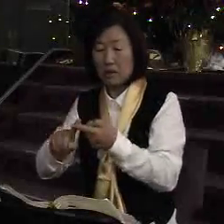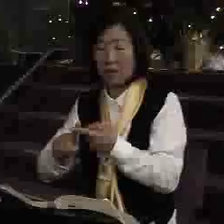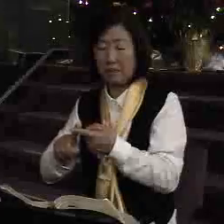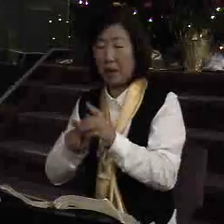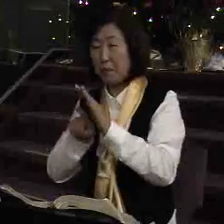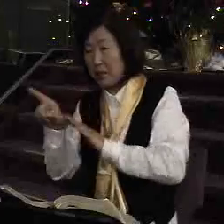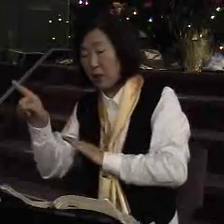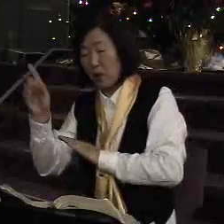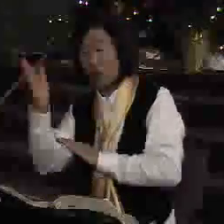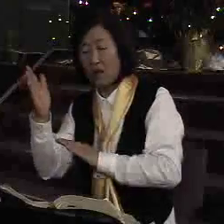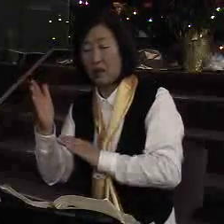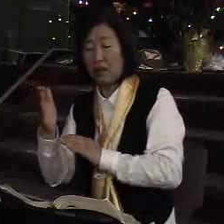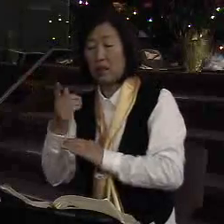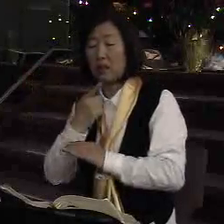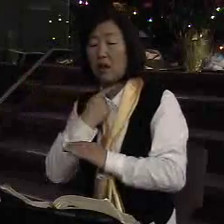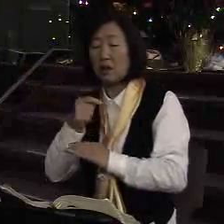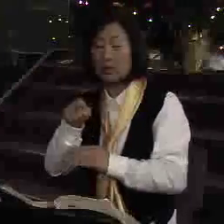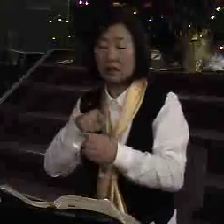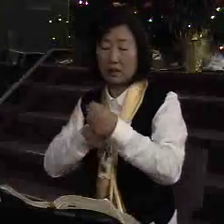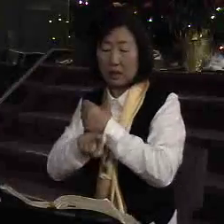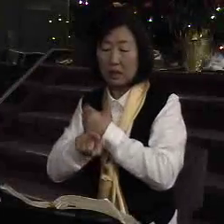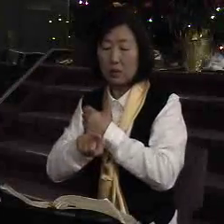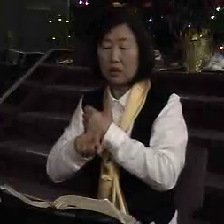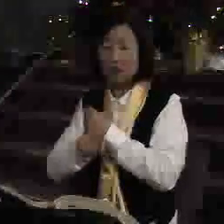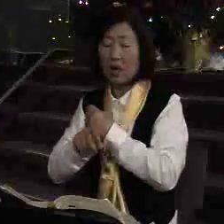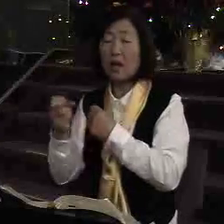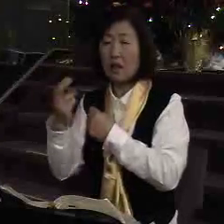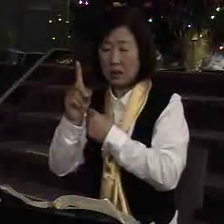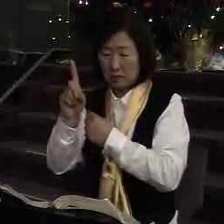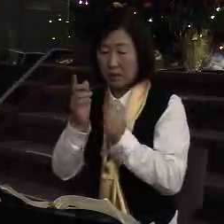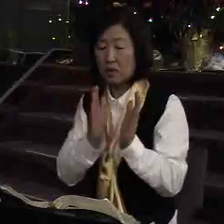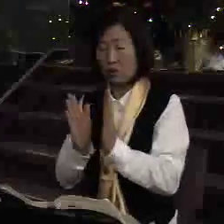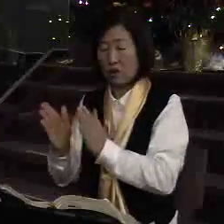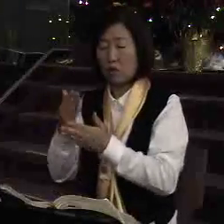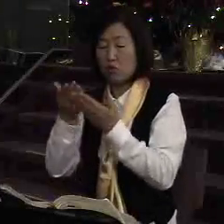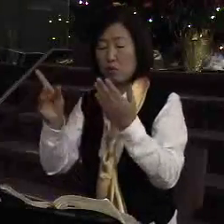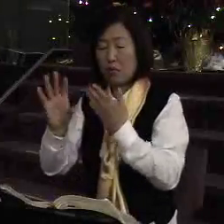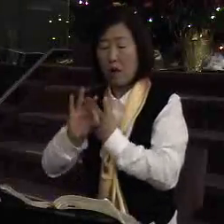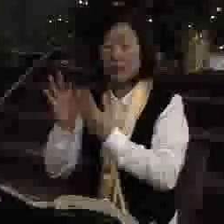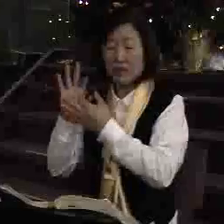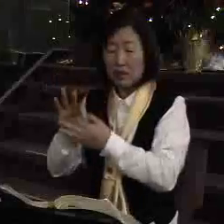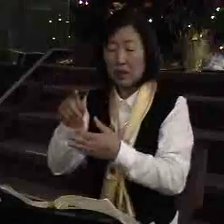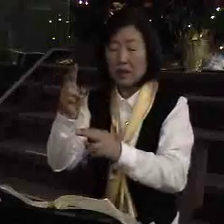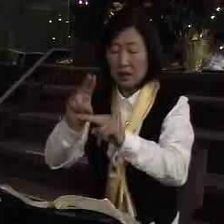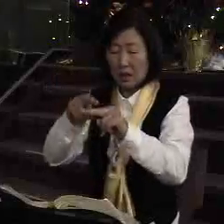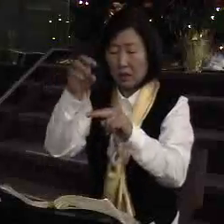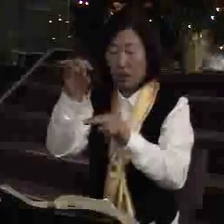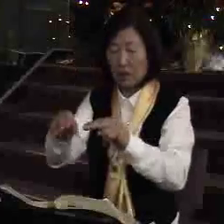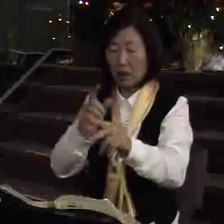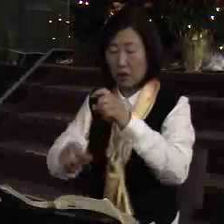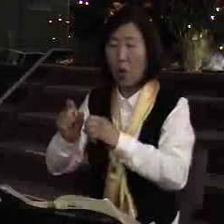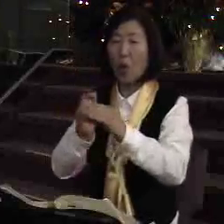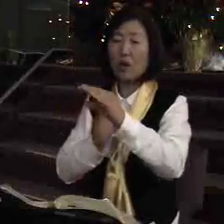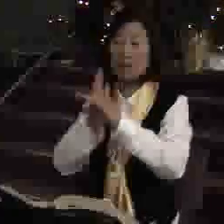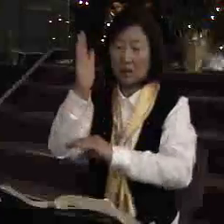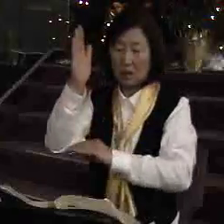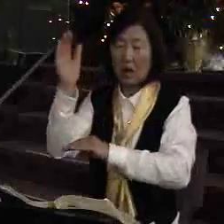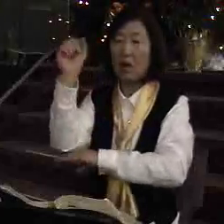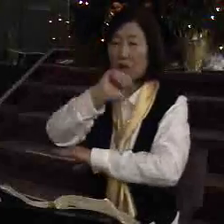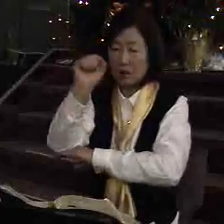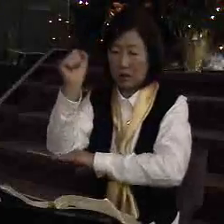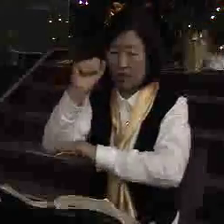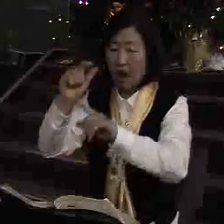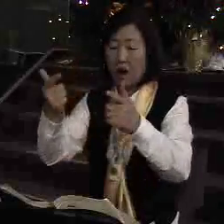빗나가게 되었던 그 이유를 다시 한번 정리해 주면서 그러한 자리에서 이제 더 이상